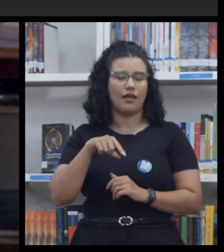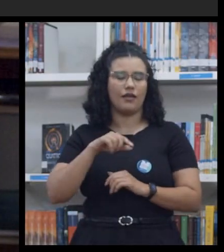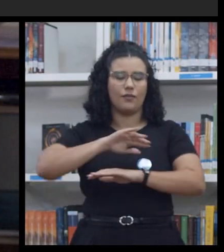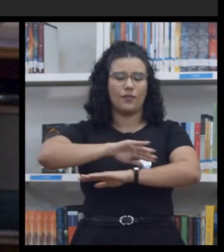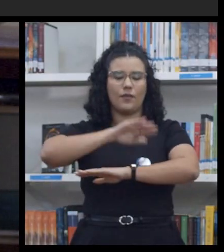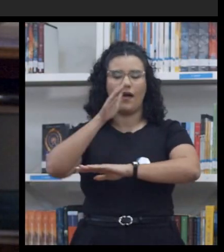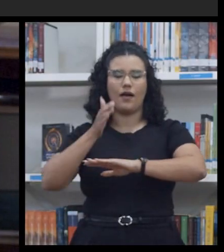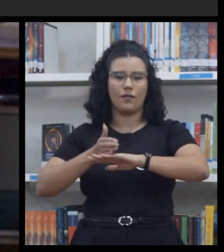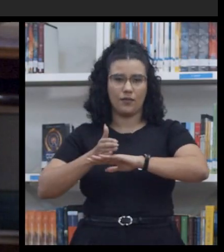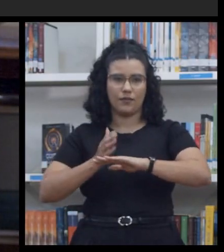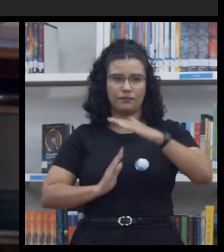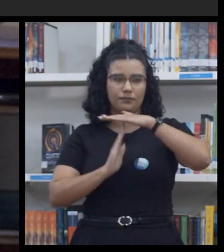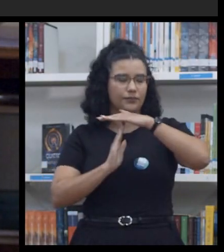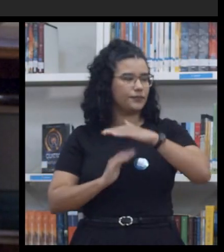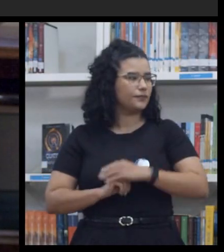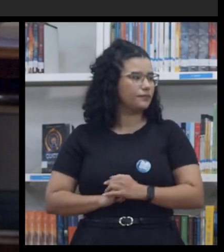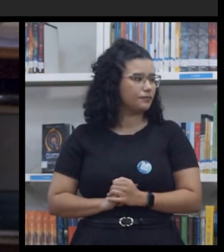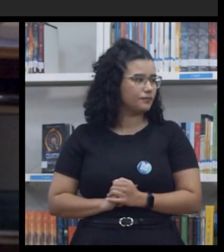arco.